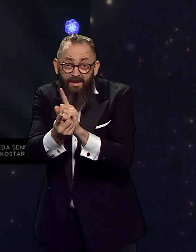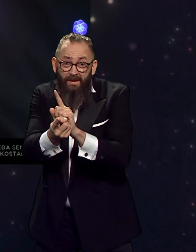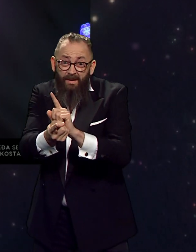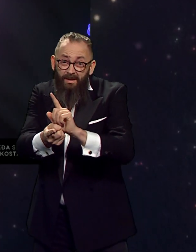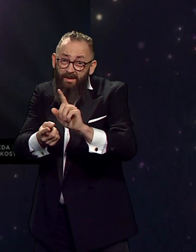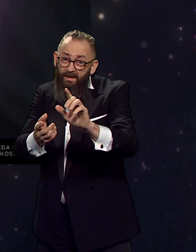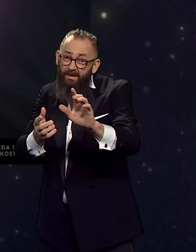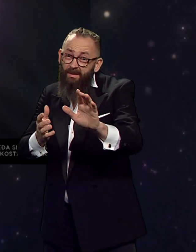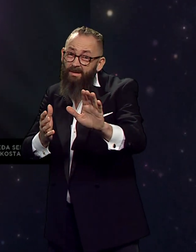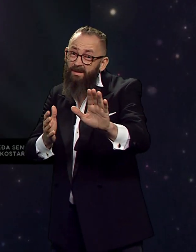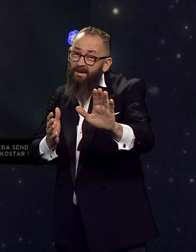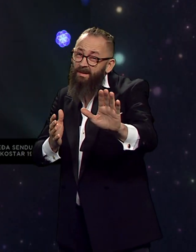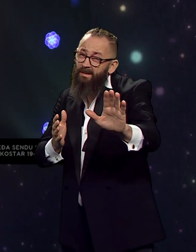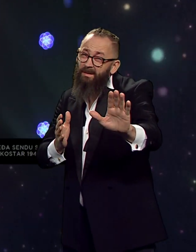sketa